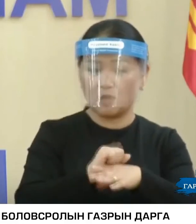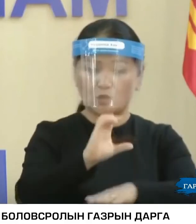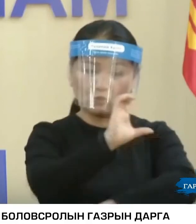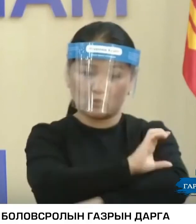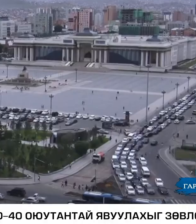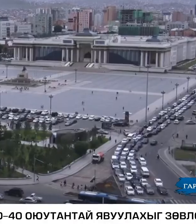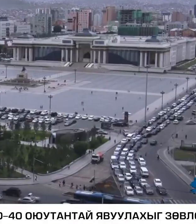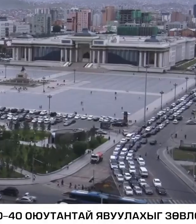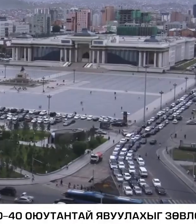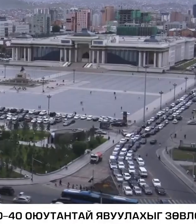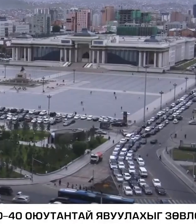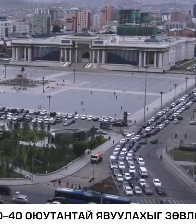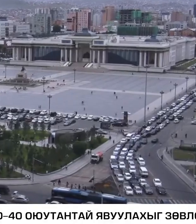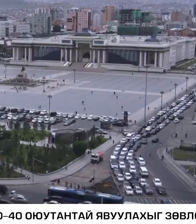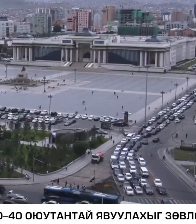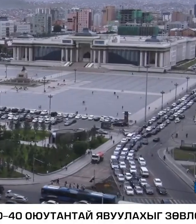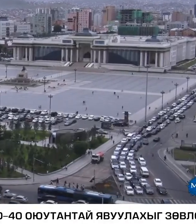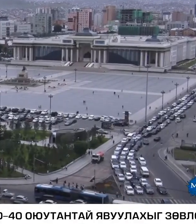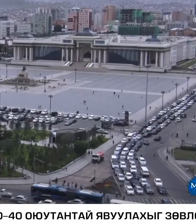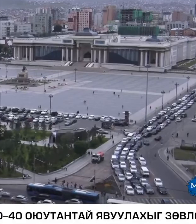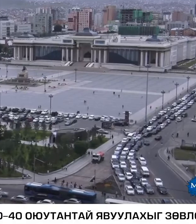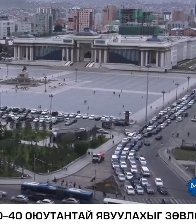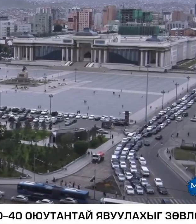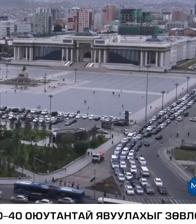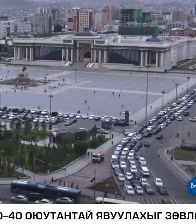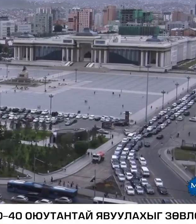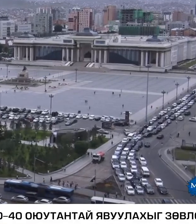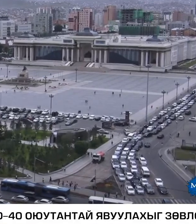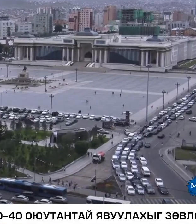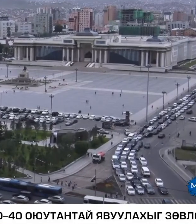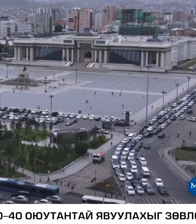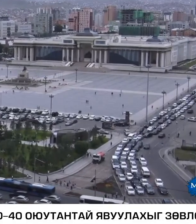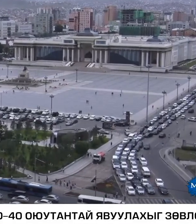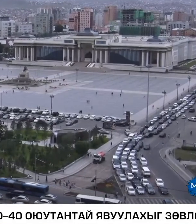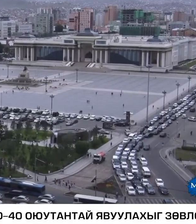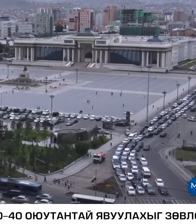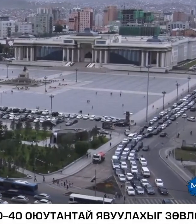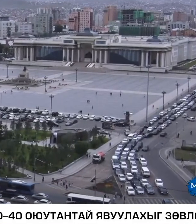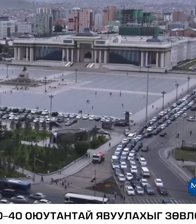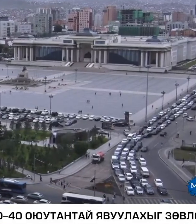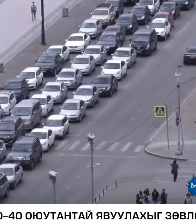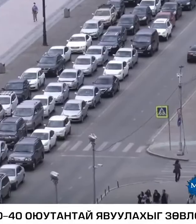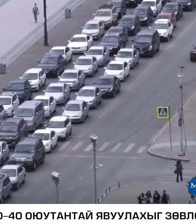ажиллагааг явуулна. За түүнчлэн нийслэлд ихтэй сургуулийн 51 дотор байранд 11 мянган оюутныг авахар бэлтгэлээ